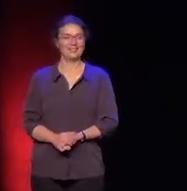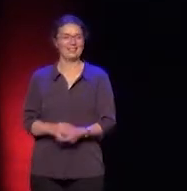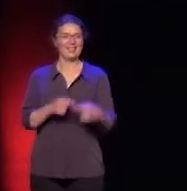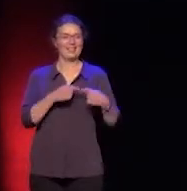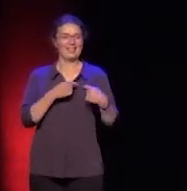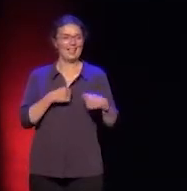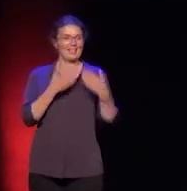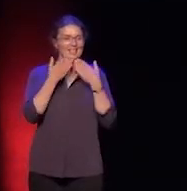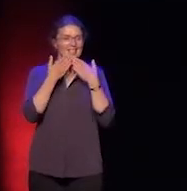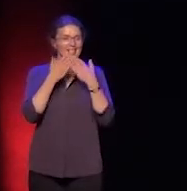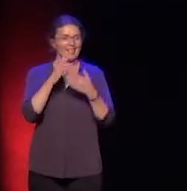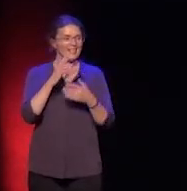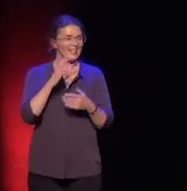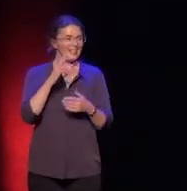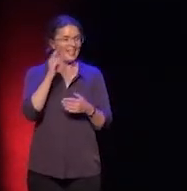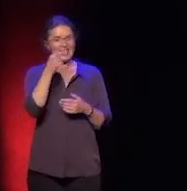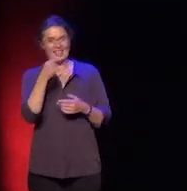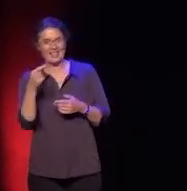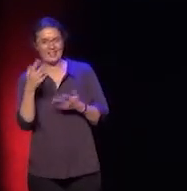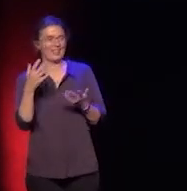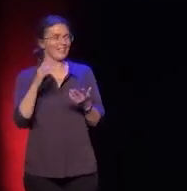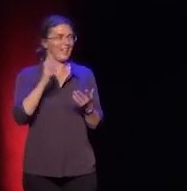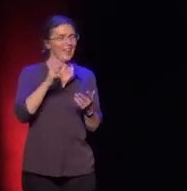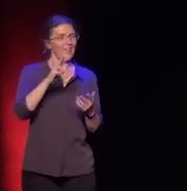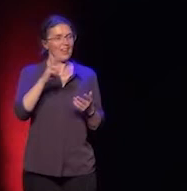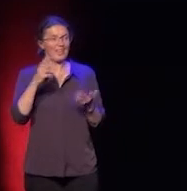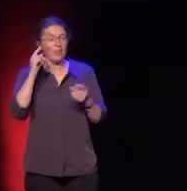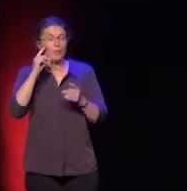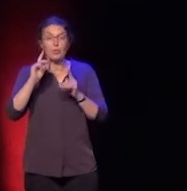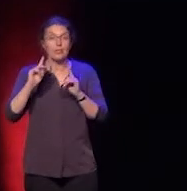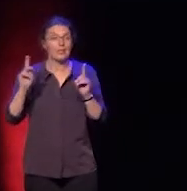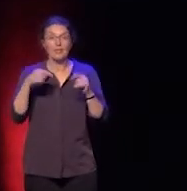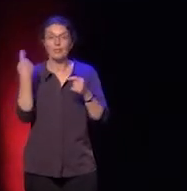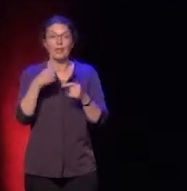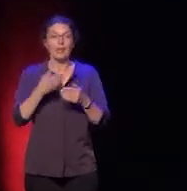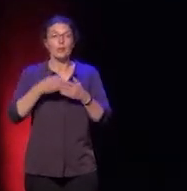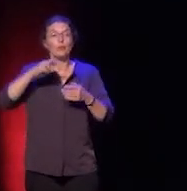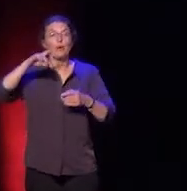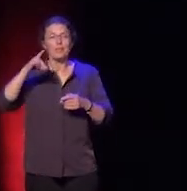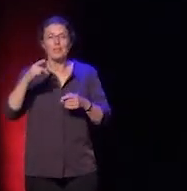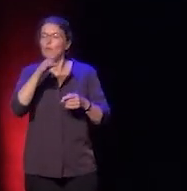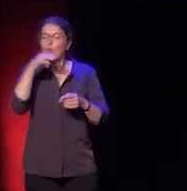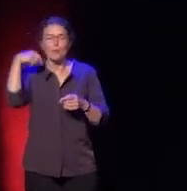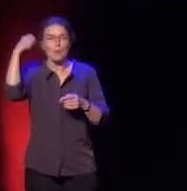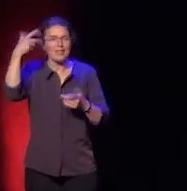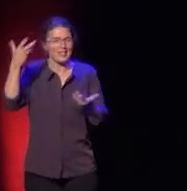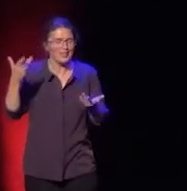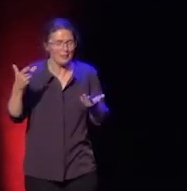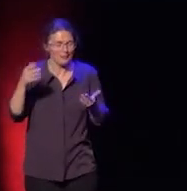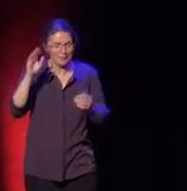Herzlichen Dank, Herr Girdes, Herr Veit. Ich wusste noch gar nicht, dass wir im SoVD auch so für Übertreibungen stehen.